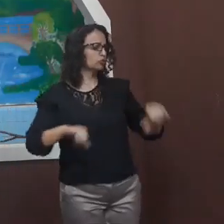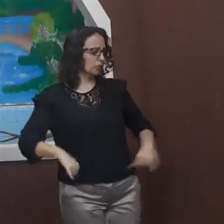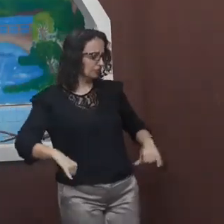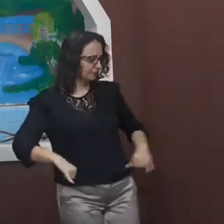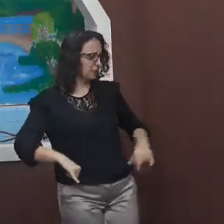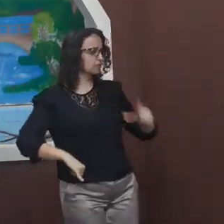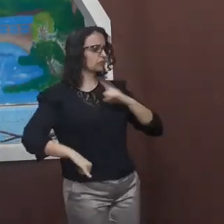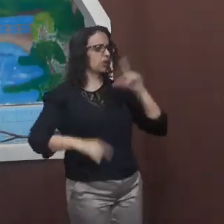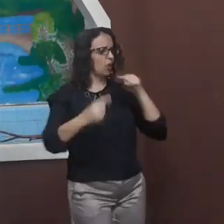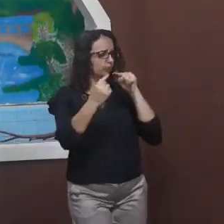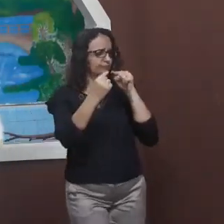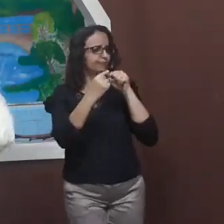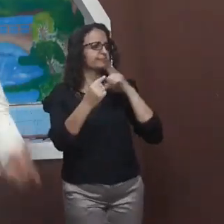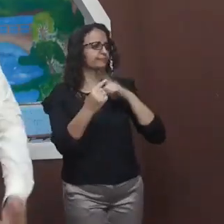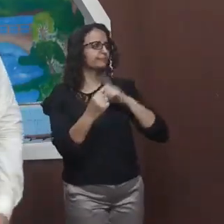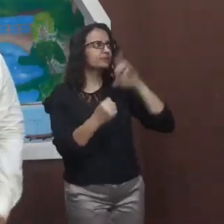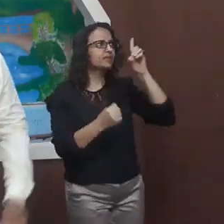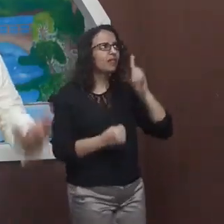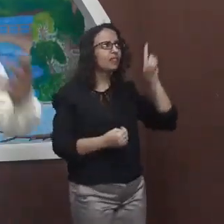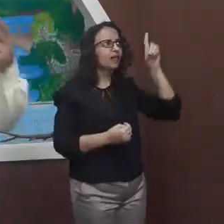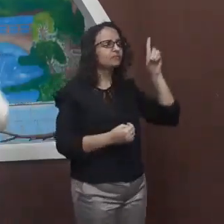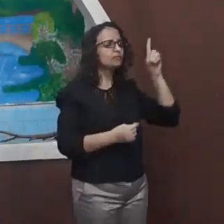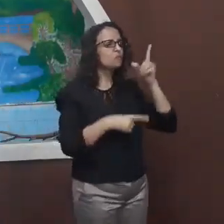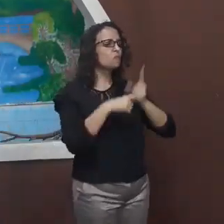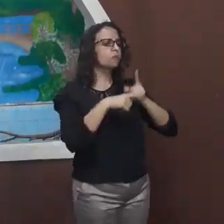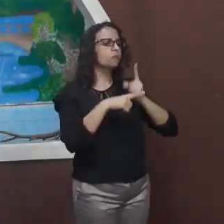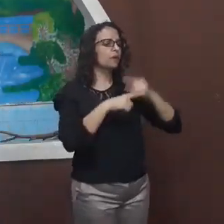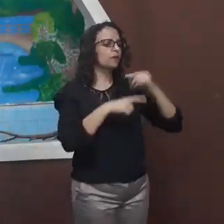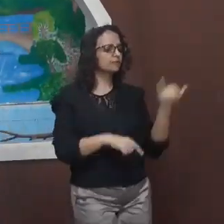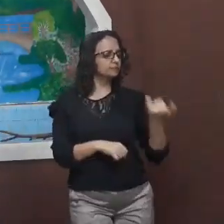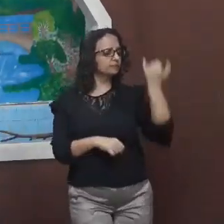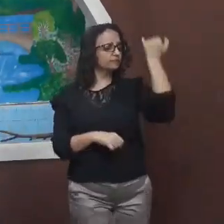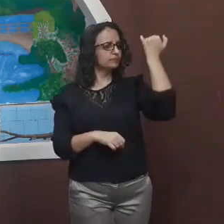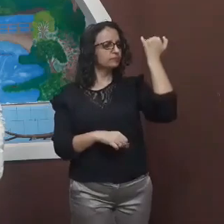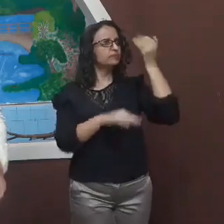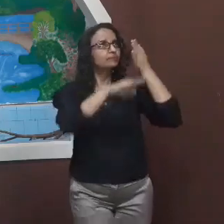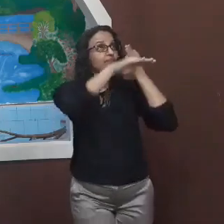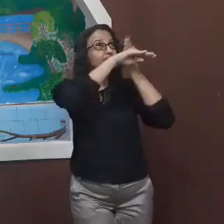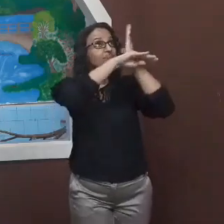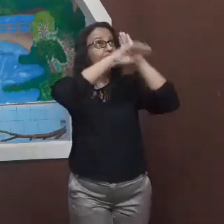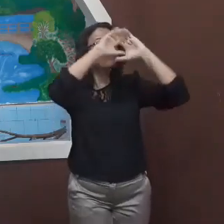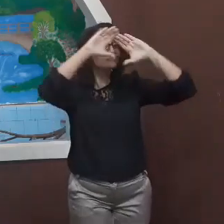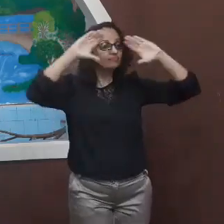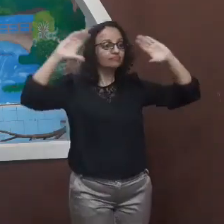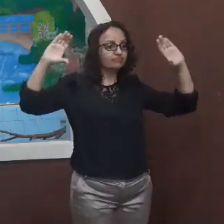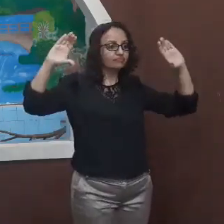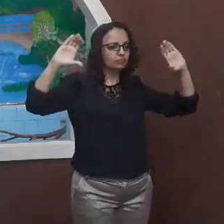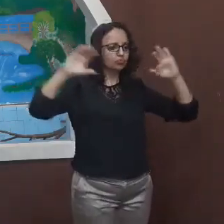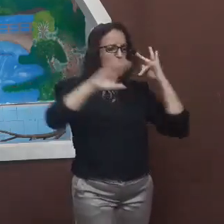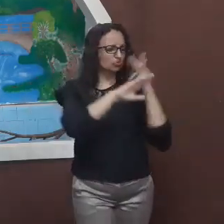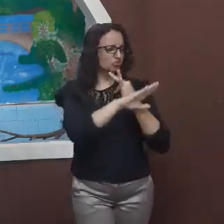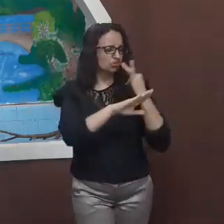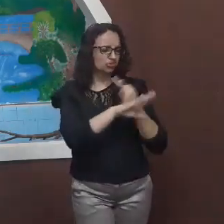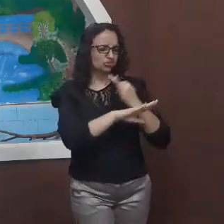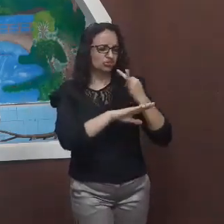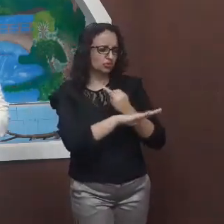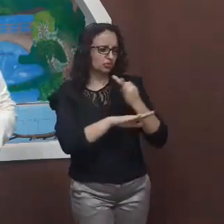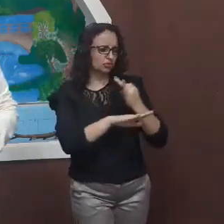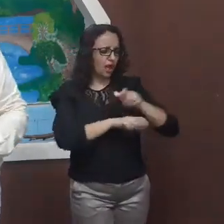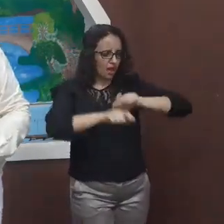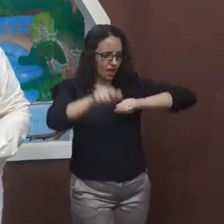sofrimento desta vida presente, pois importa entrar para o reino de Deus através de muitas tribulações. Atos